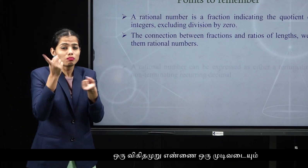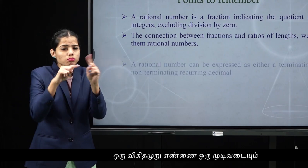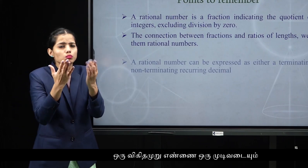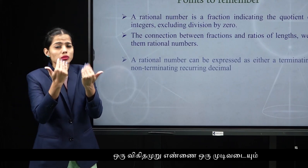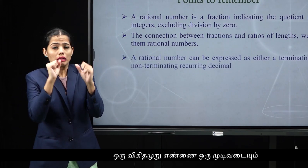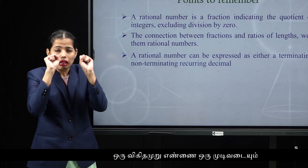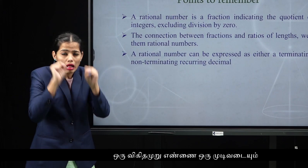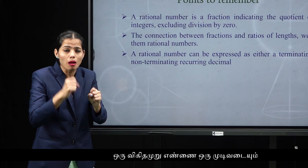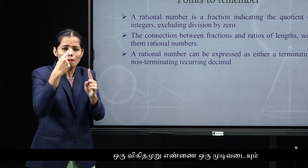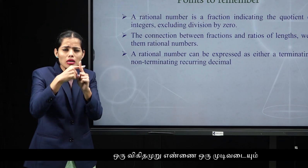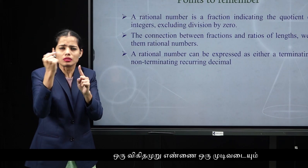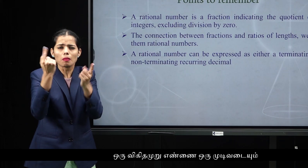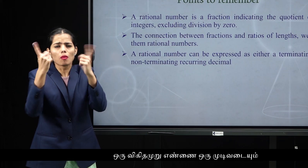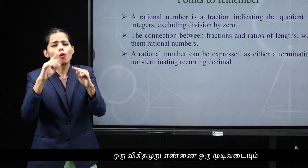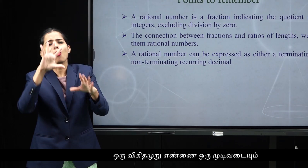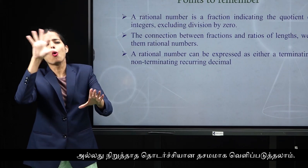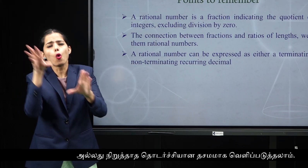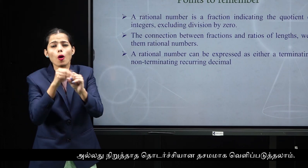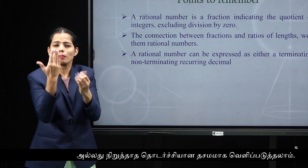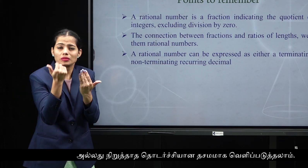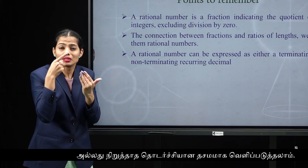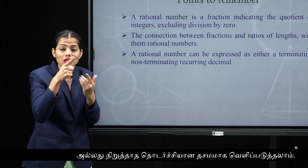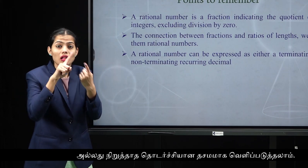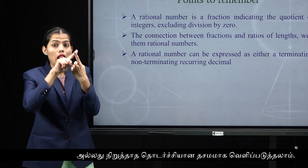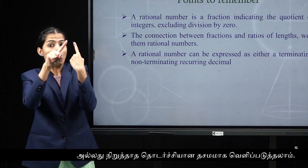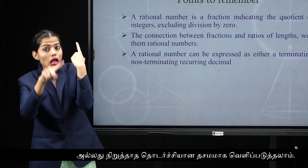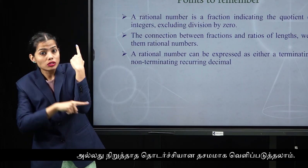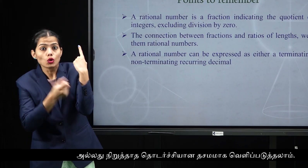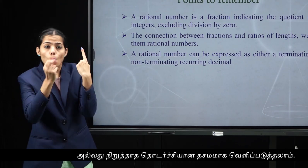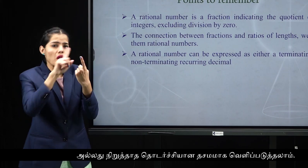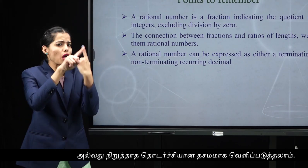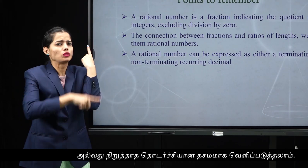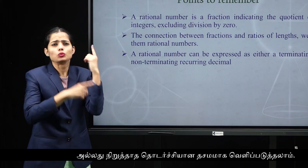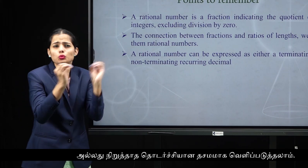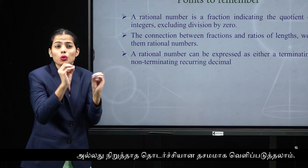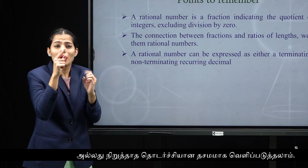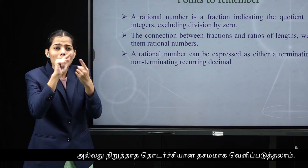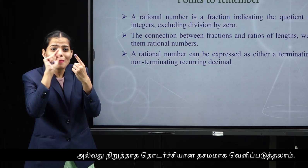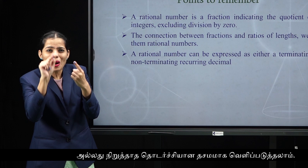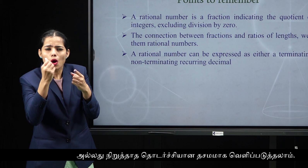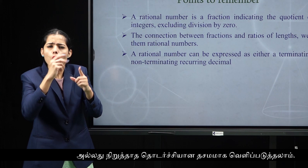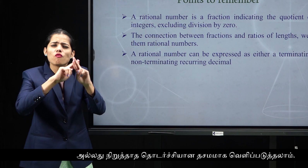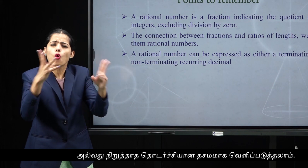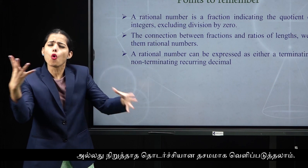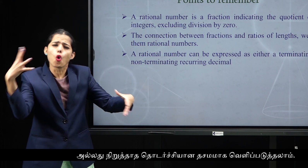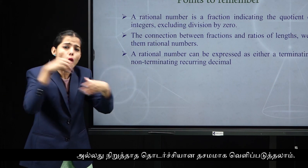ஒரு விகிதமுறு எண்ணை ஒரு முடிவடையும் அல்லது நிறுத்தாத தொடர்ச்சியான தசமமாக வெளிப்படுத்தலாம்.